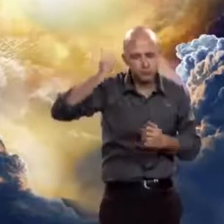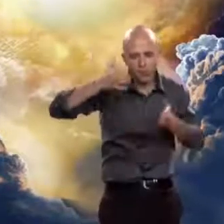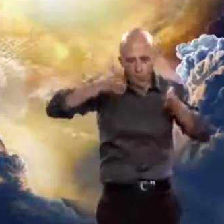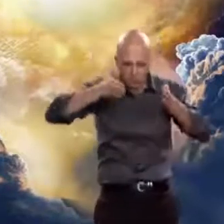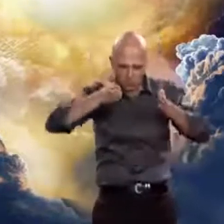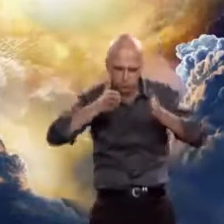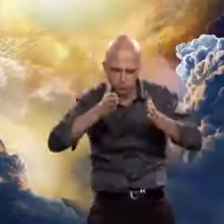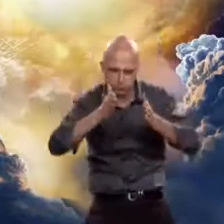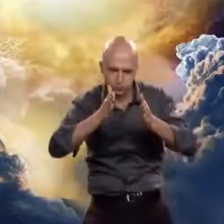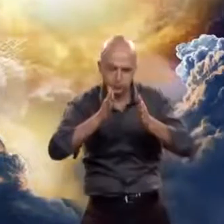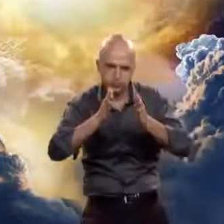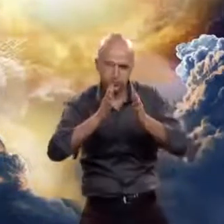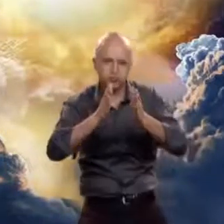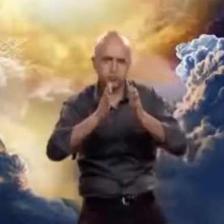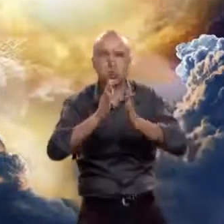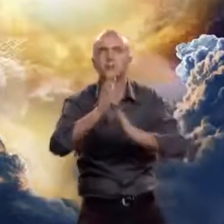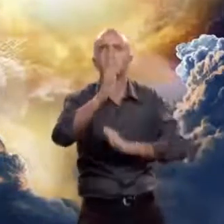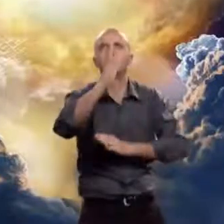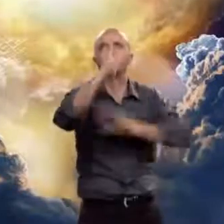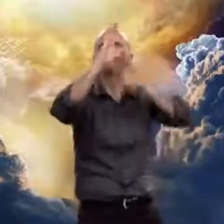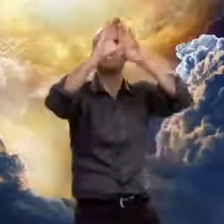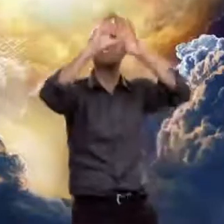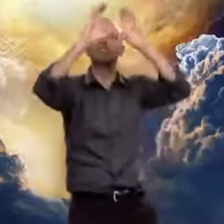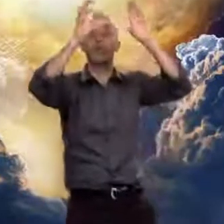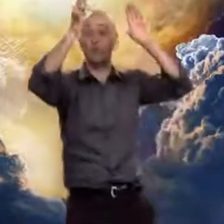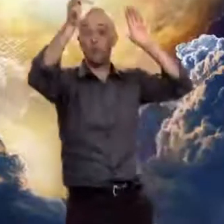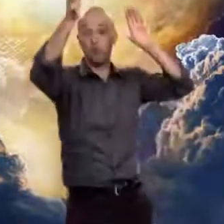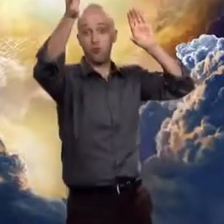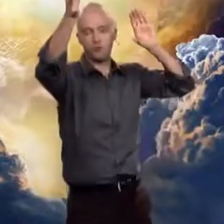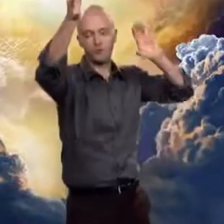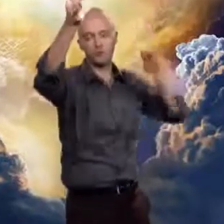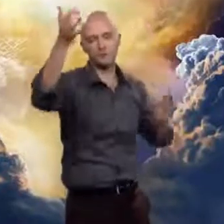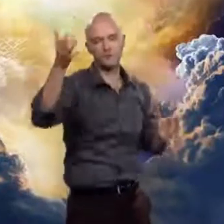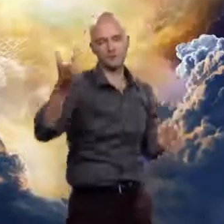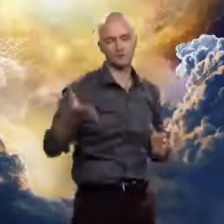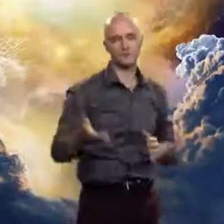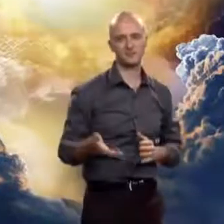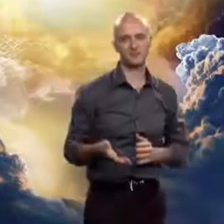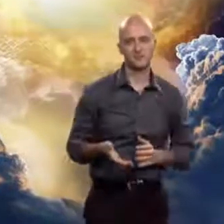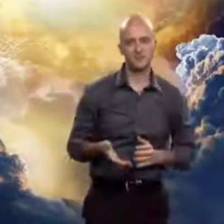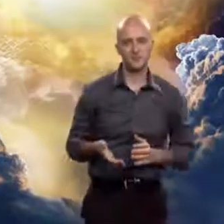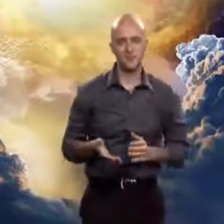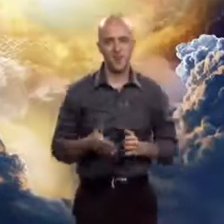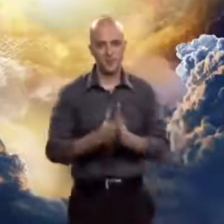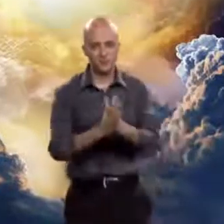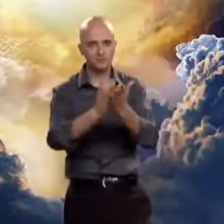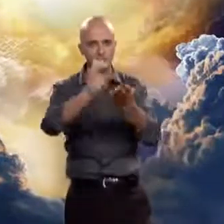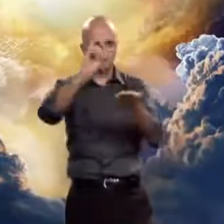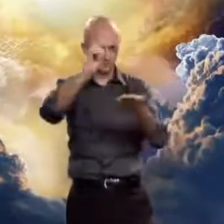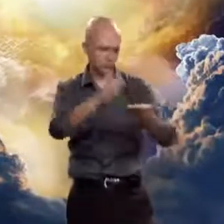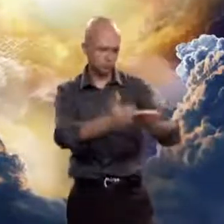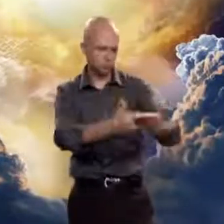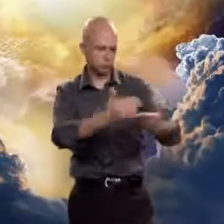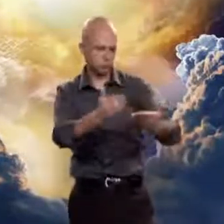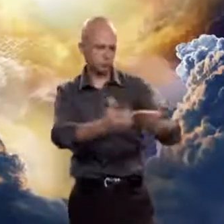vão o solo. Porém, mesmo no caso daqueles que pouco se importam com a misericórdia de Deus, desprezando a sua